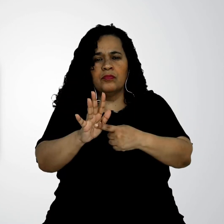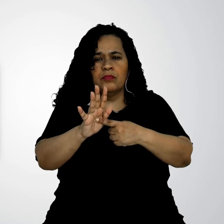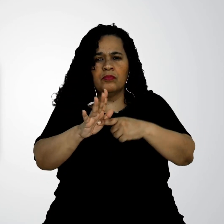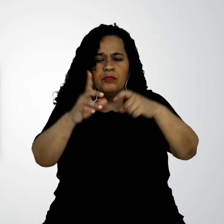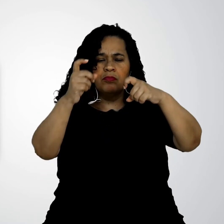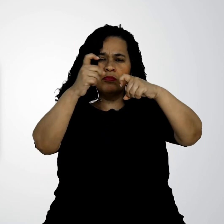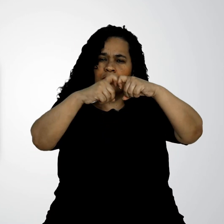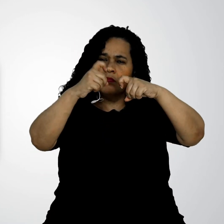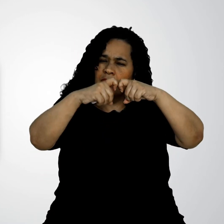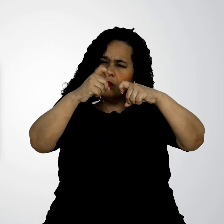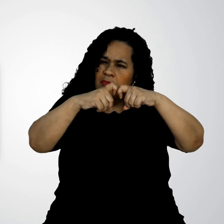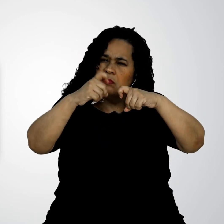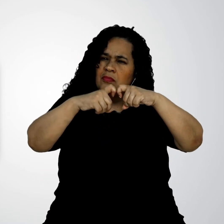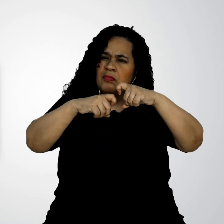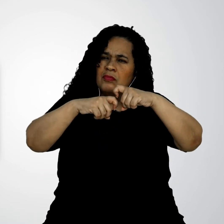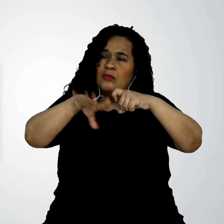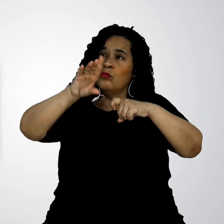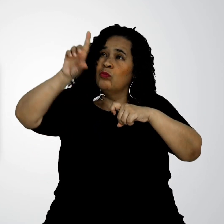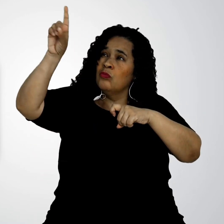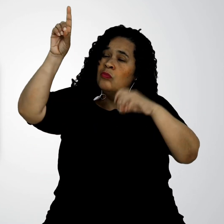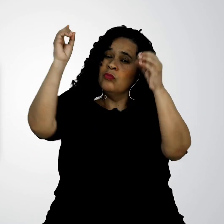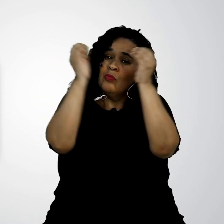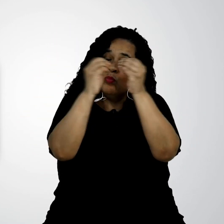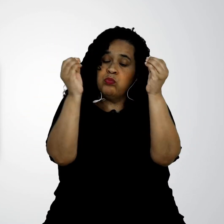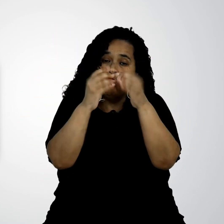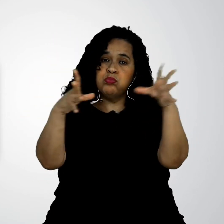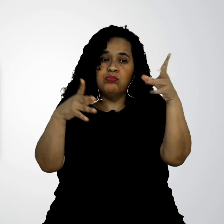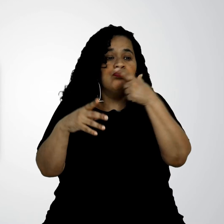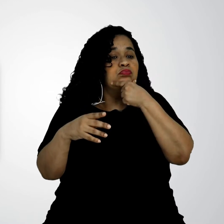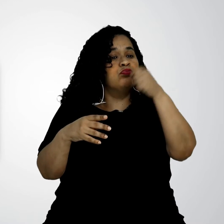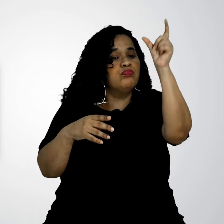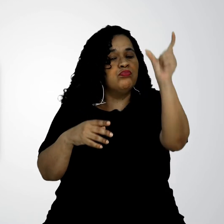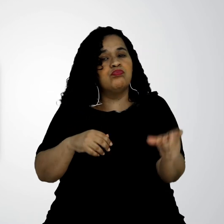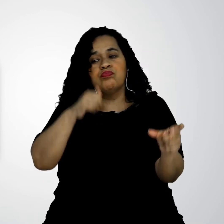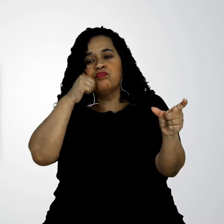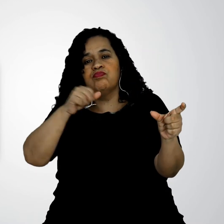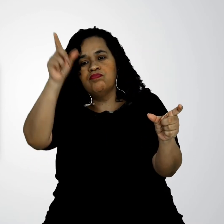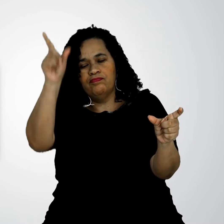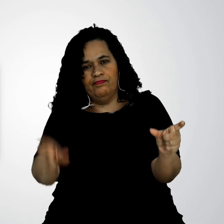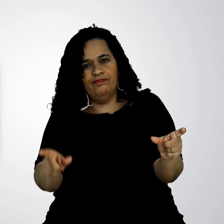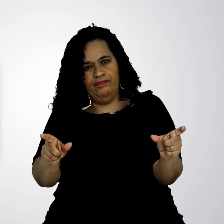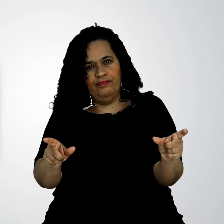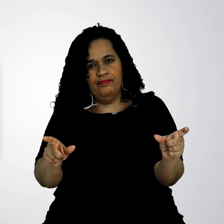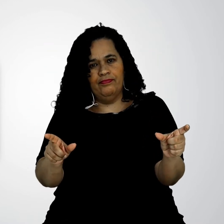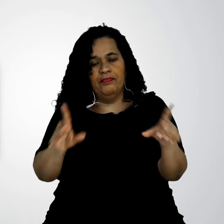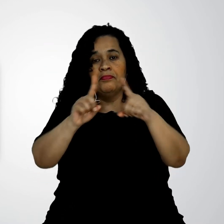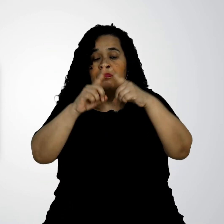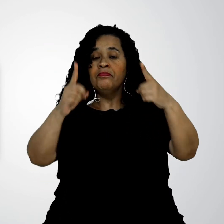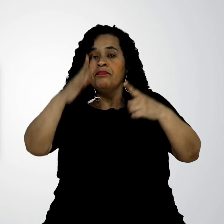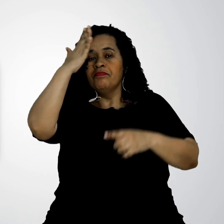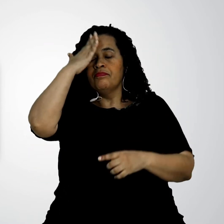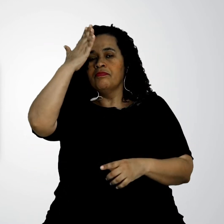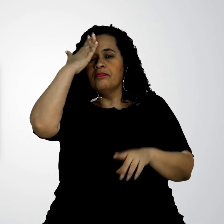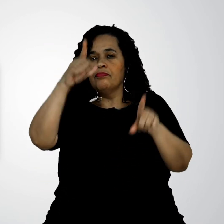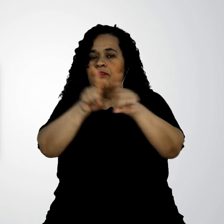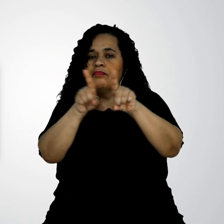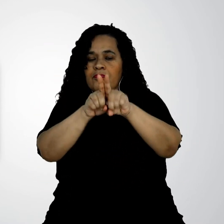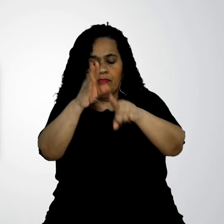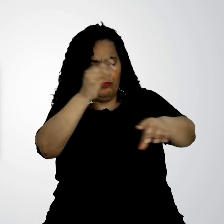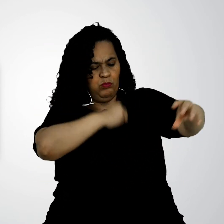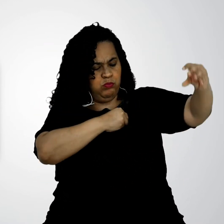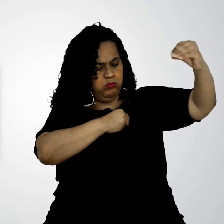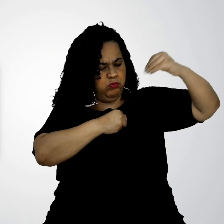por Deus para o homem e para a mulher é muito claro na Bíblia. Porém, a gente sabe que o pecado afetou a natureza